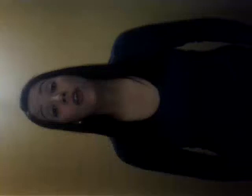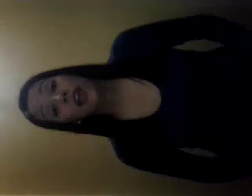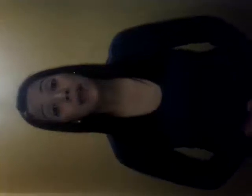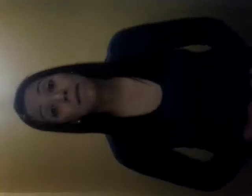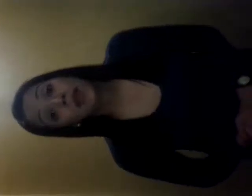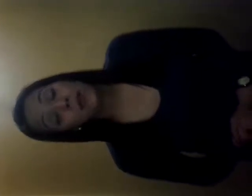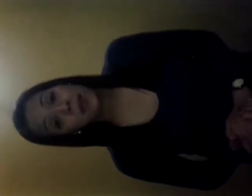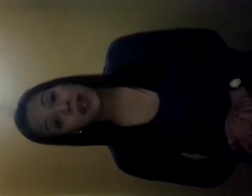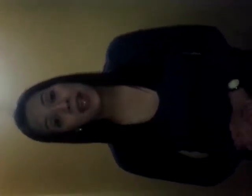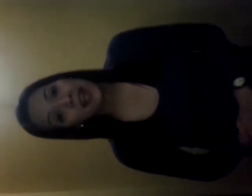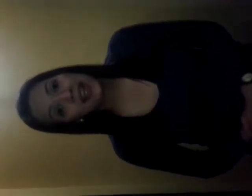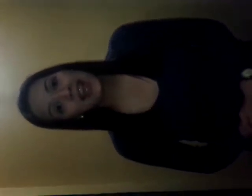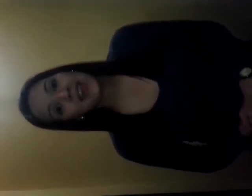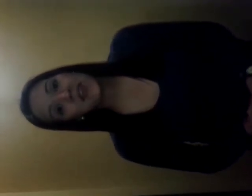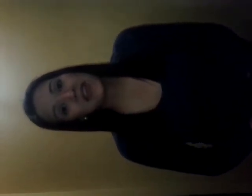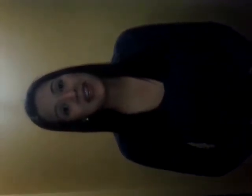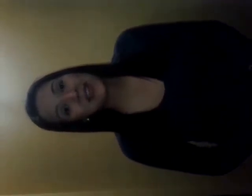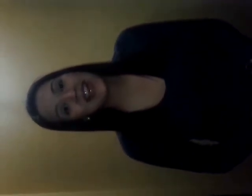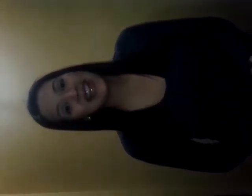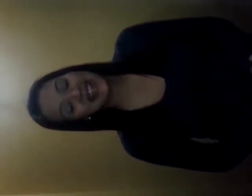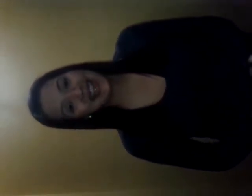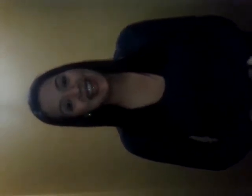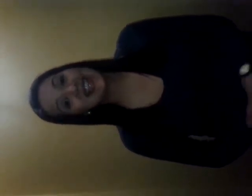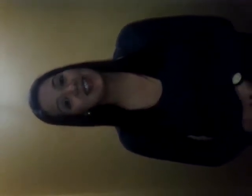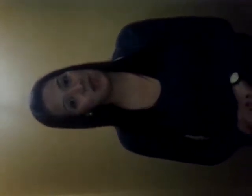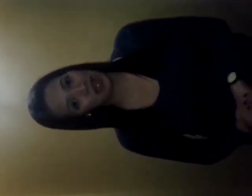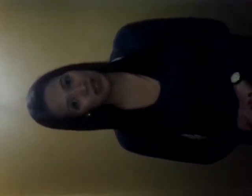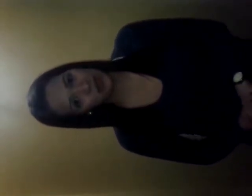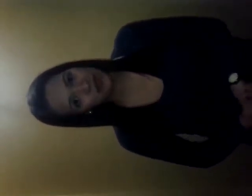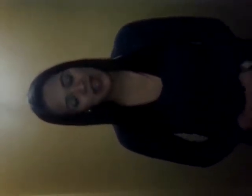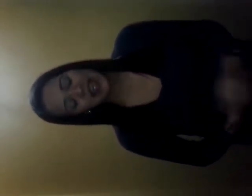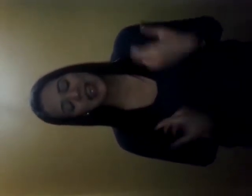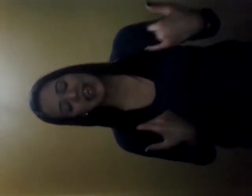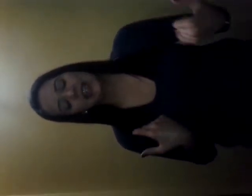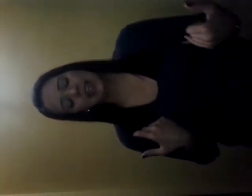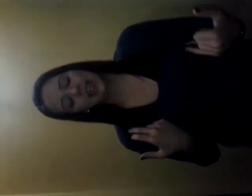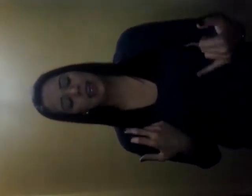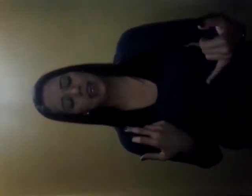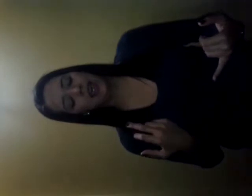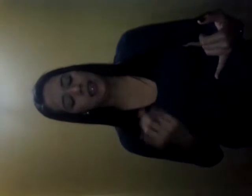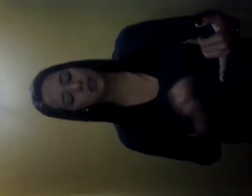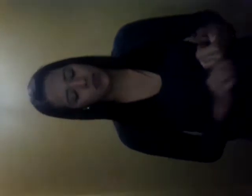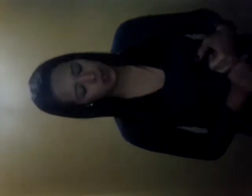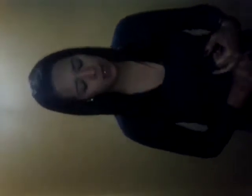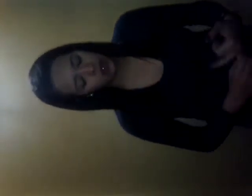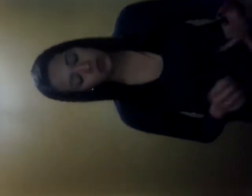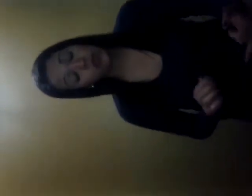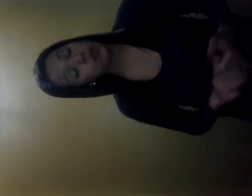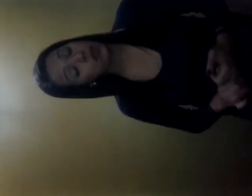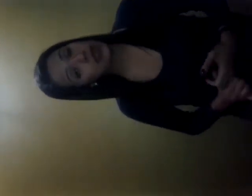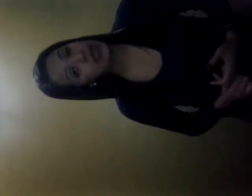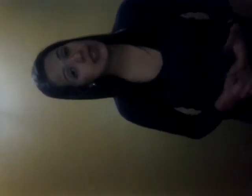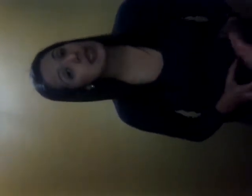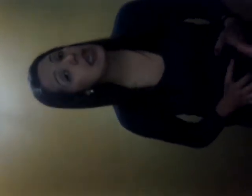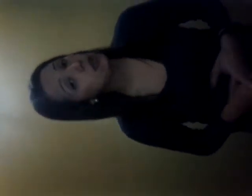Hola, mi nombre es Mara Angélica y voy a hablar sobre la técnica de simulación. Sus fundamentos, sus importancias y el uso en el área